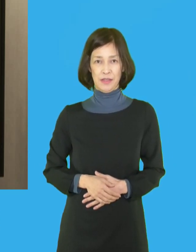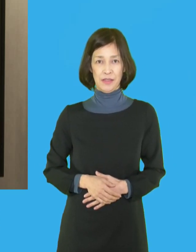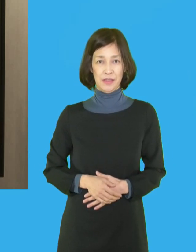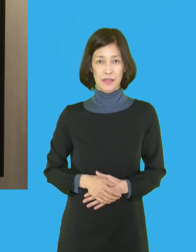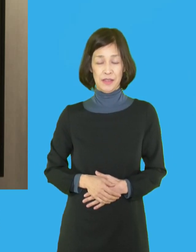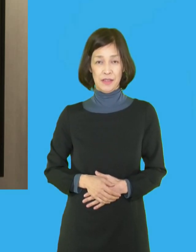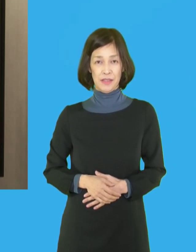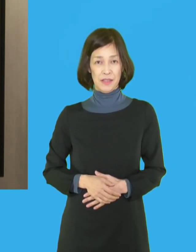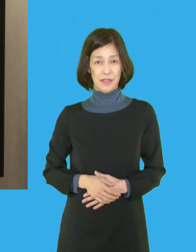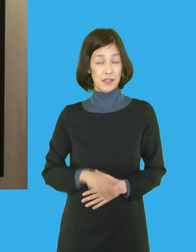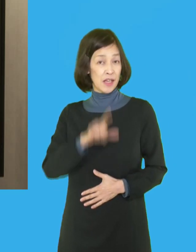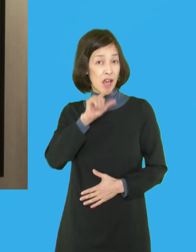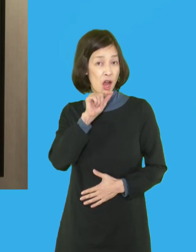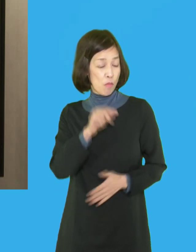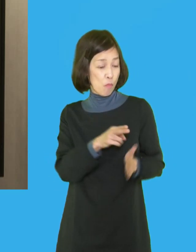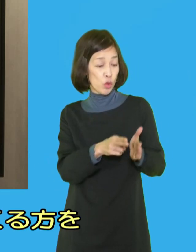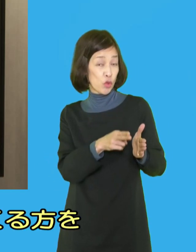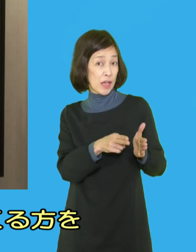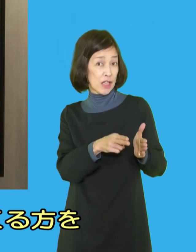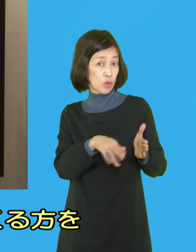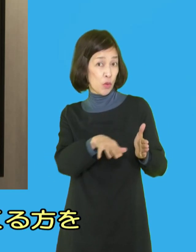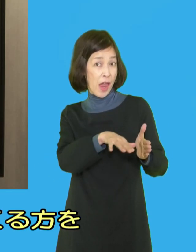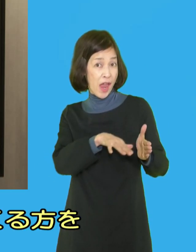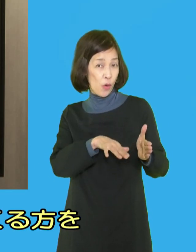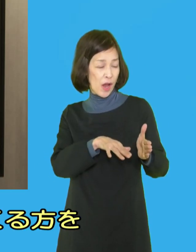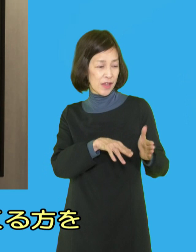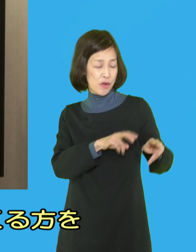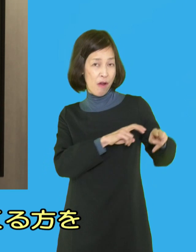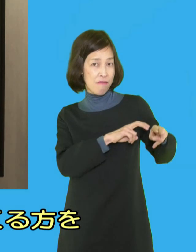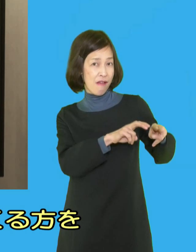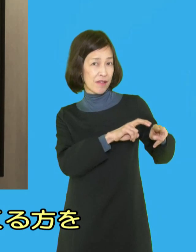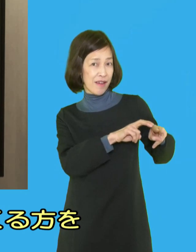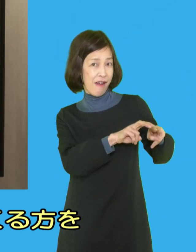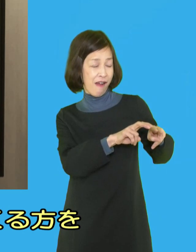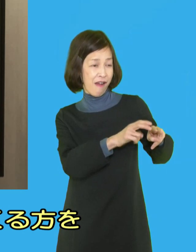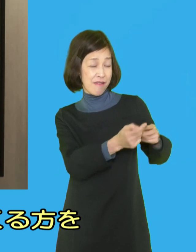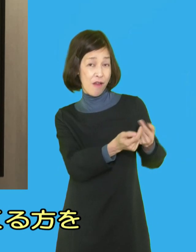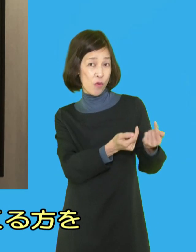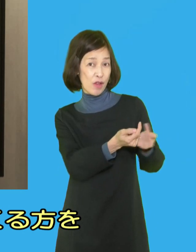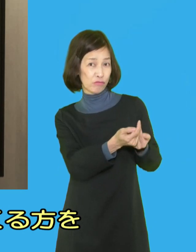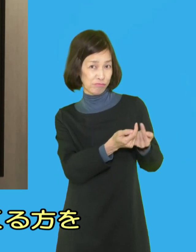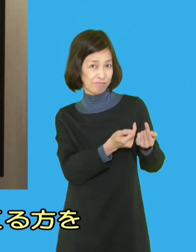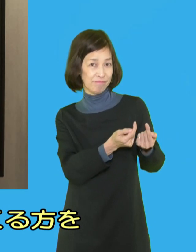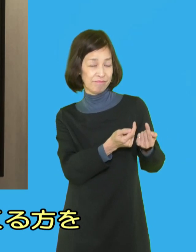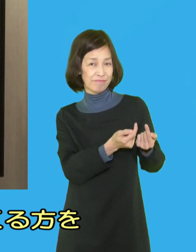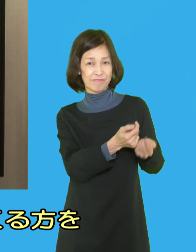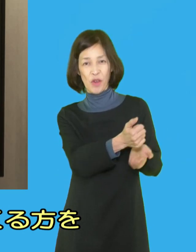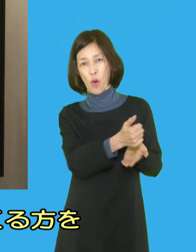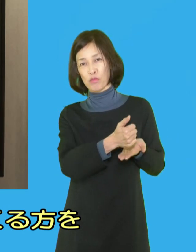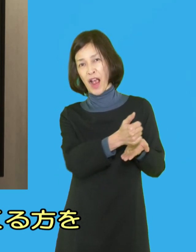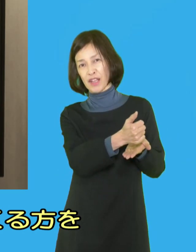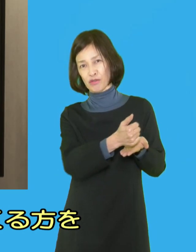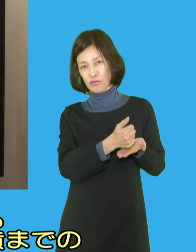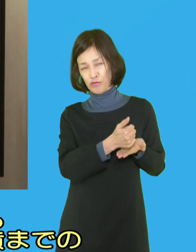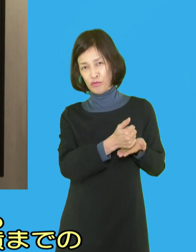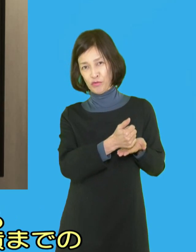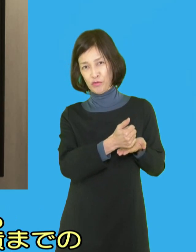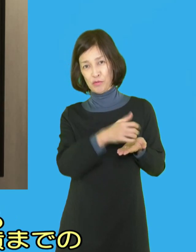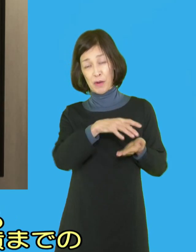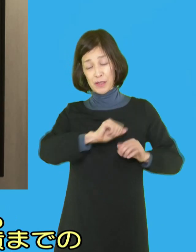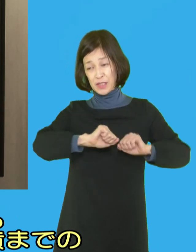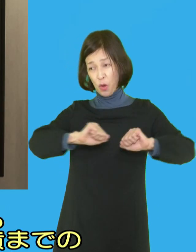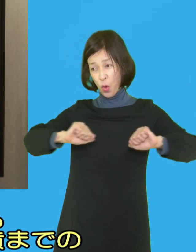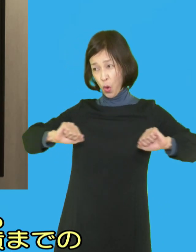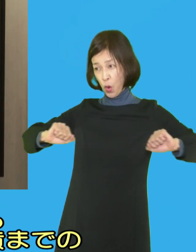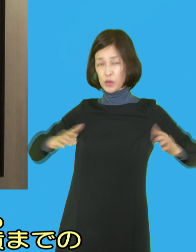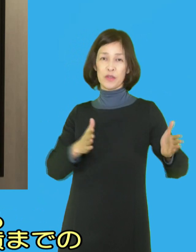ズ駅周辺、この辺りは降りてくる方、電車を利用して降りてくる方がお迎えする空間として、広い広場を